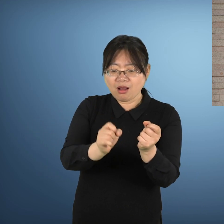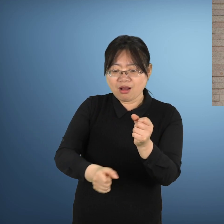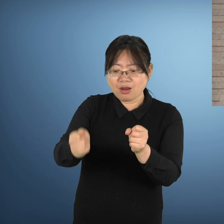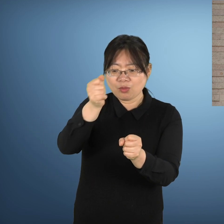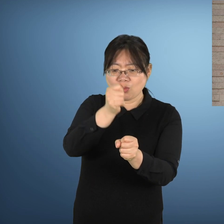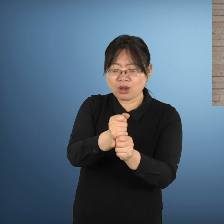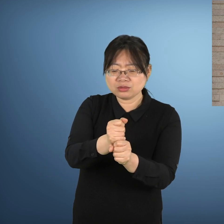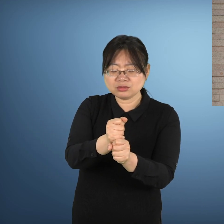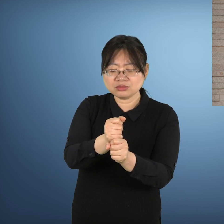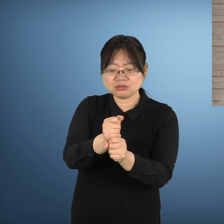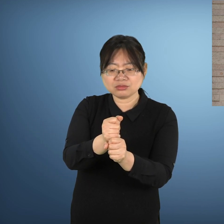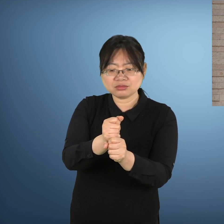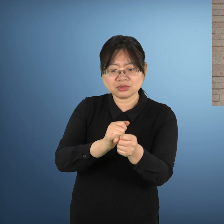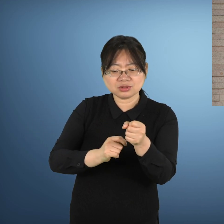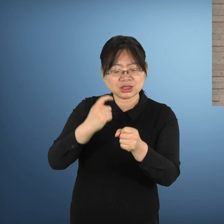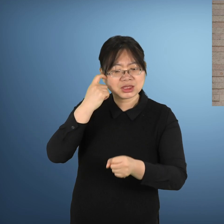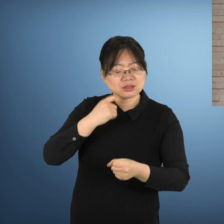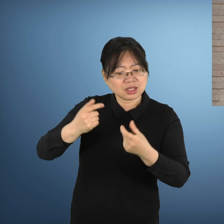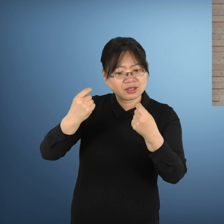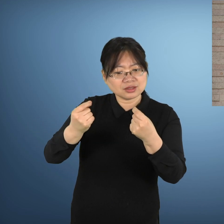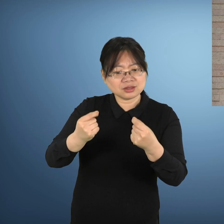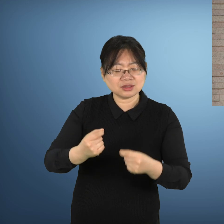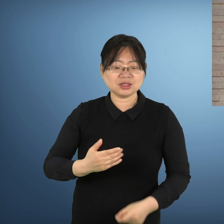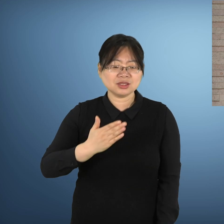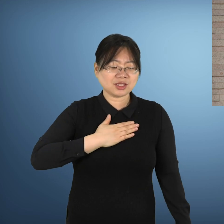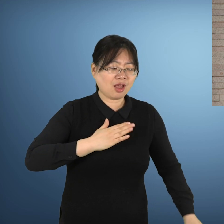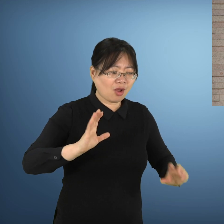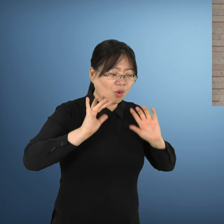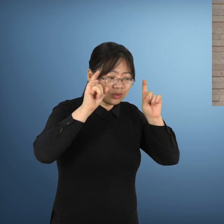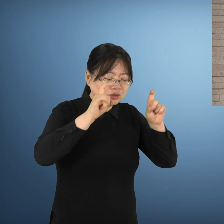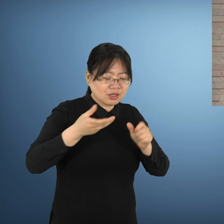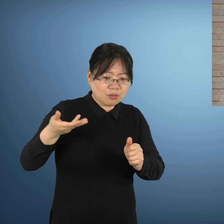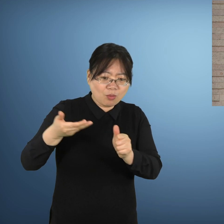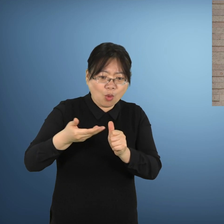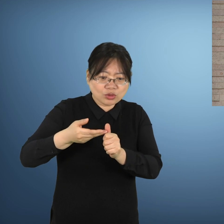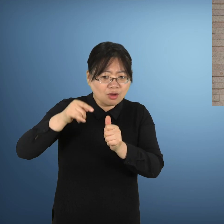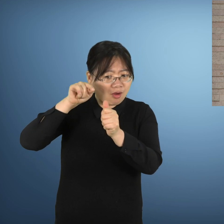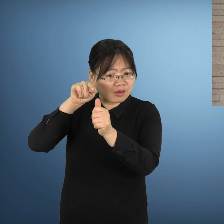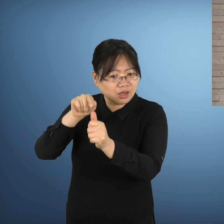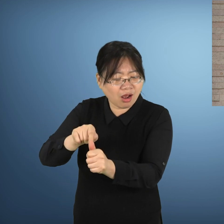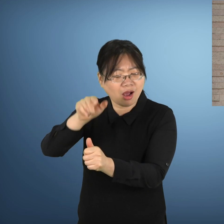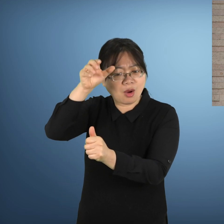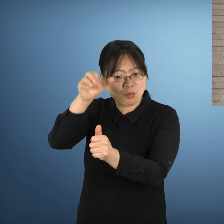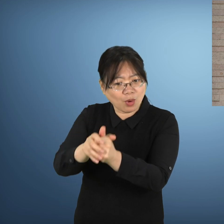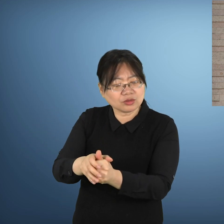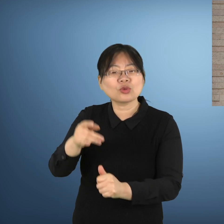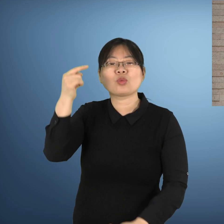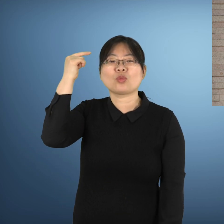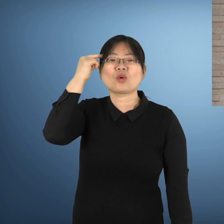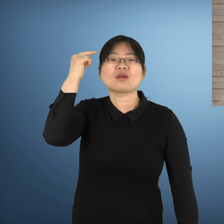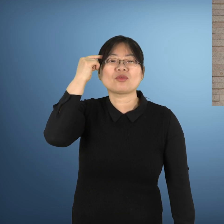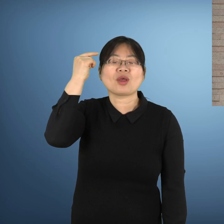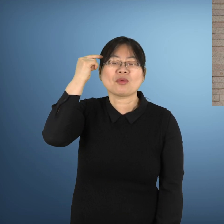양을 먹이라, 그것도 내 어린 양을 먹이라, 이렇게까지 사명을 맡기실까?